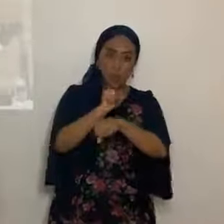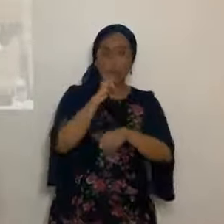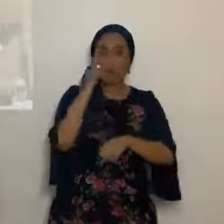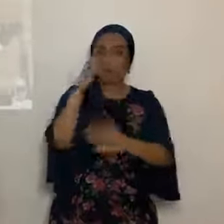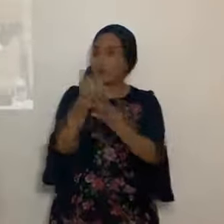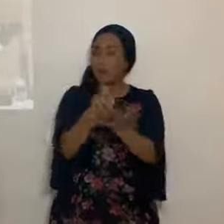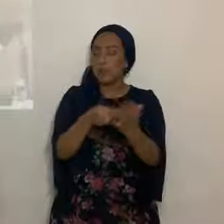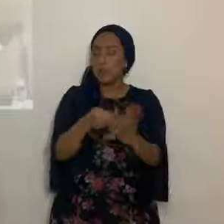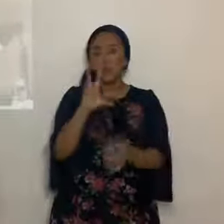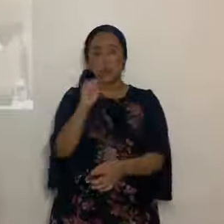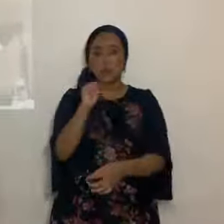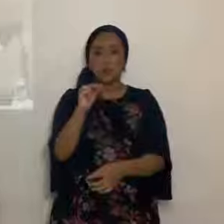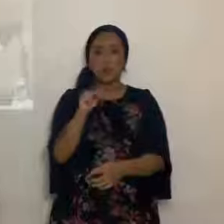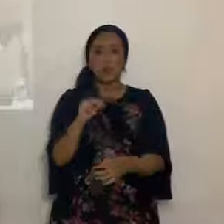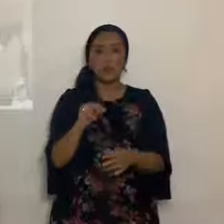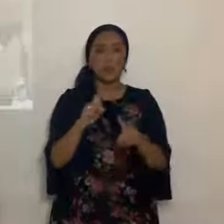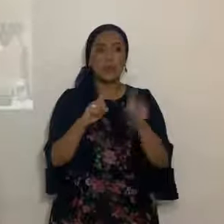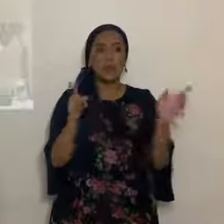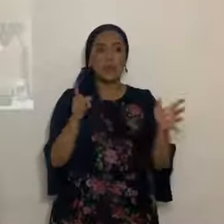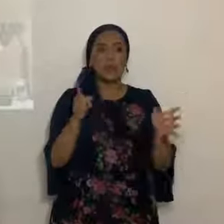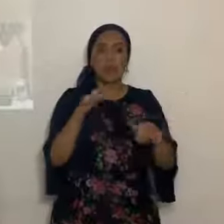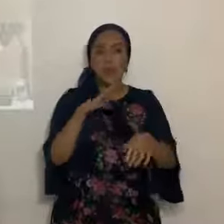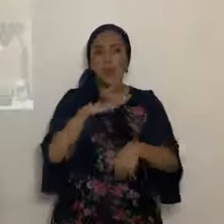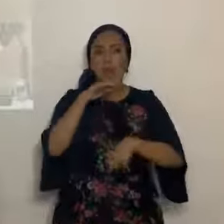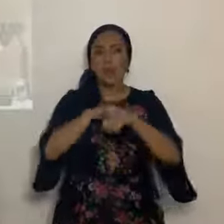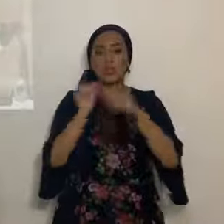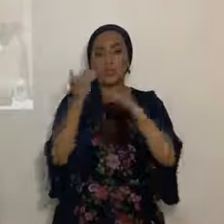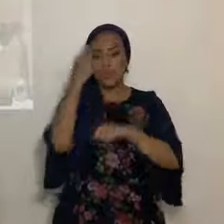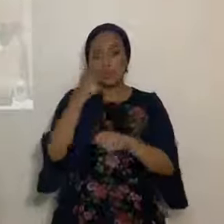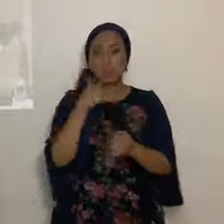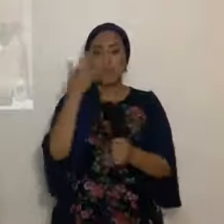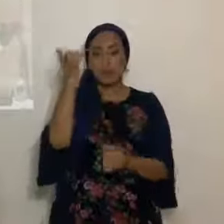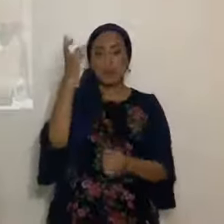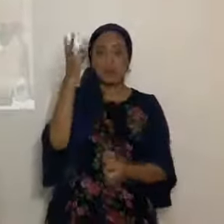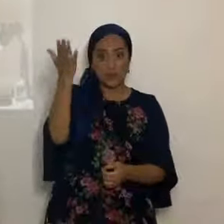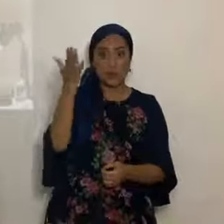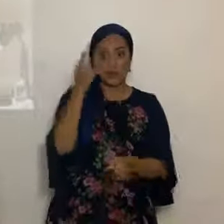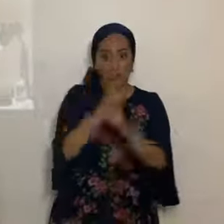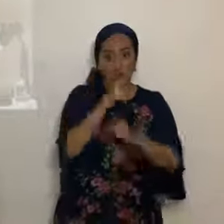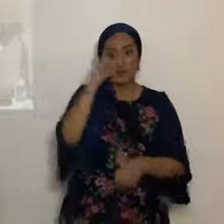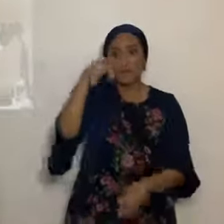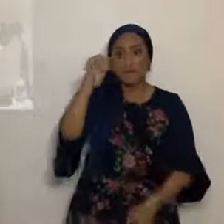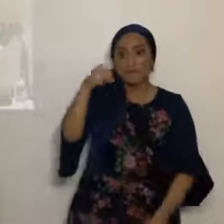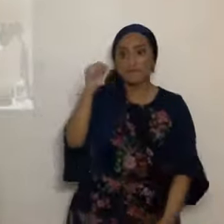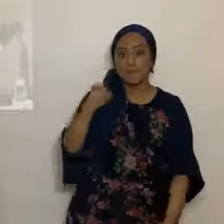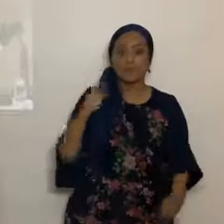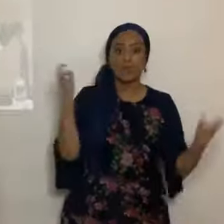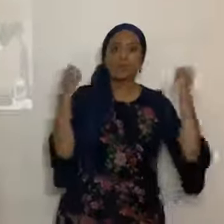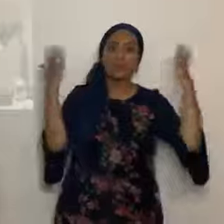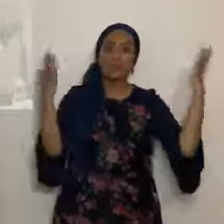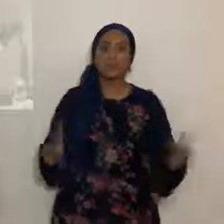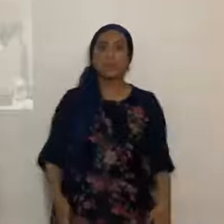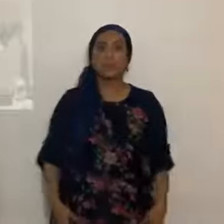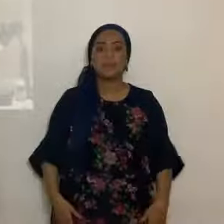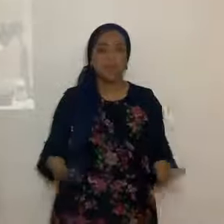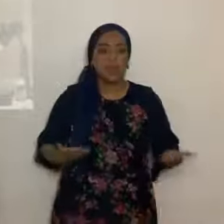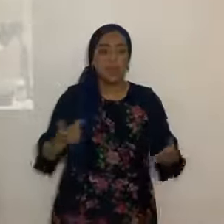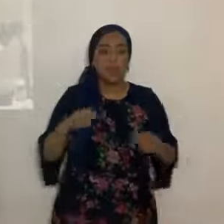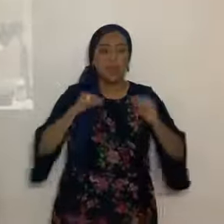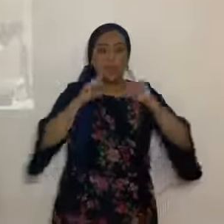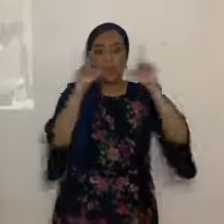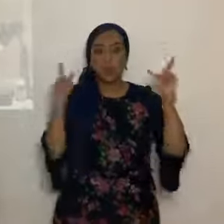ganar dinero, sin quebrantar el Shabbat, dice Yahshua. ¿De acuerdo? Sí, aleluya. Porque aquí nos